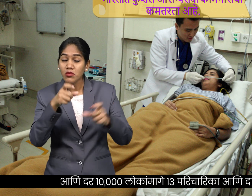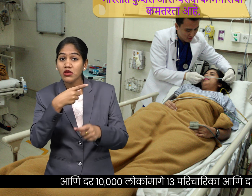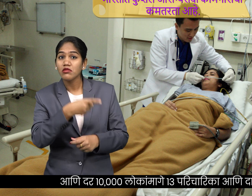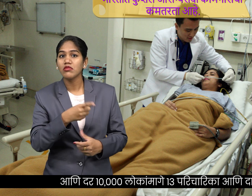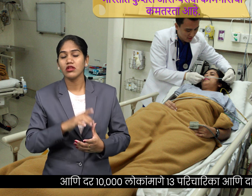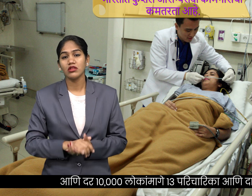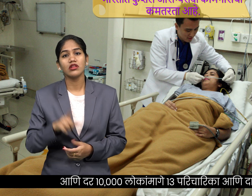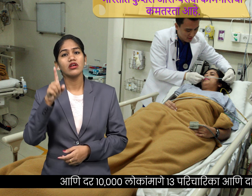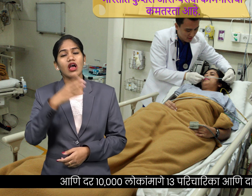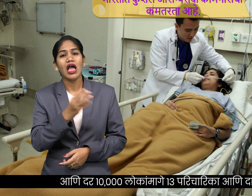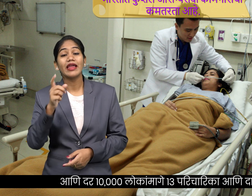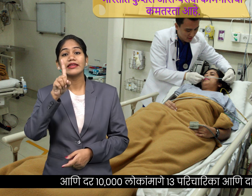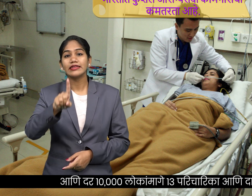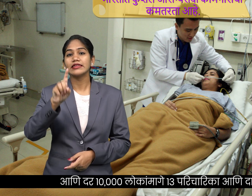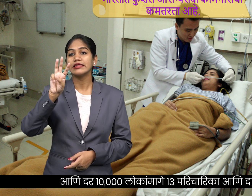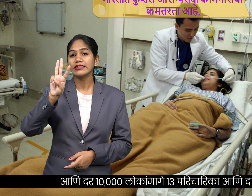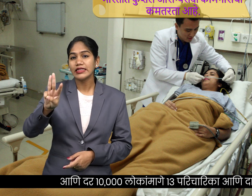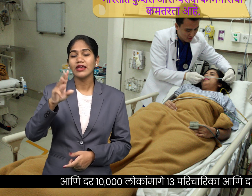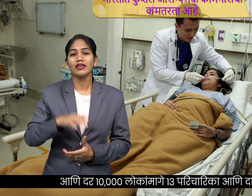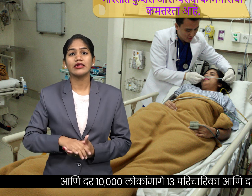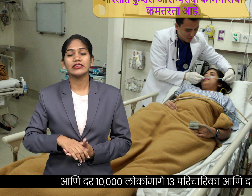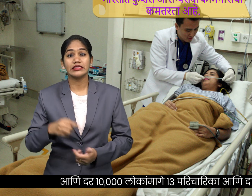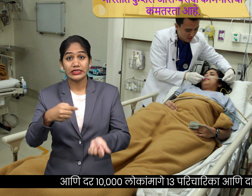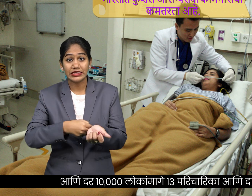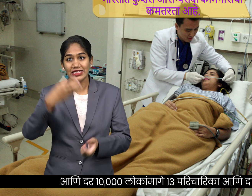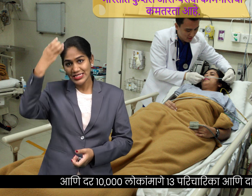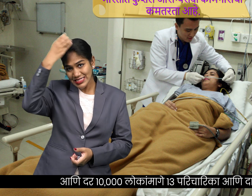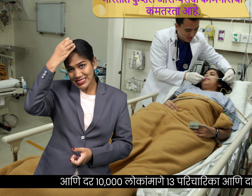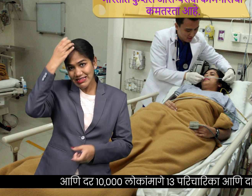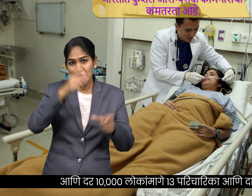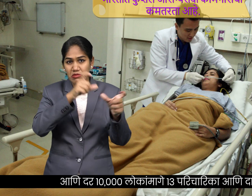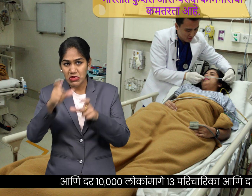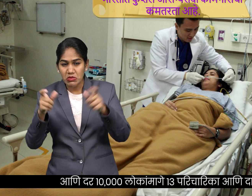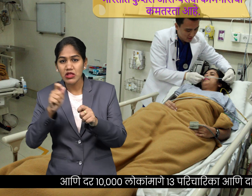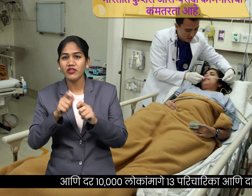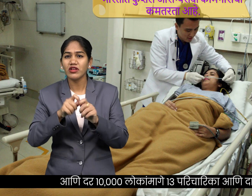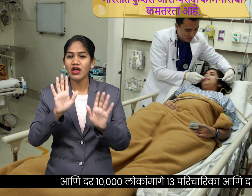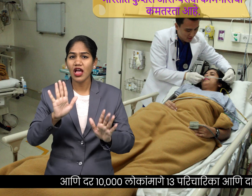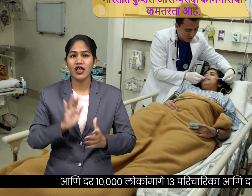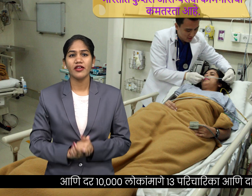आणि दर 10,000 लोकांमध्ये 13 परिचारिका आणि दाई होत्या.